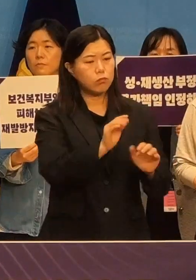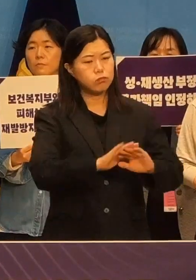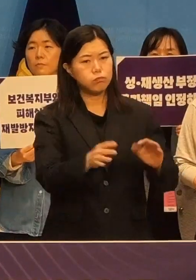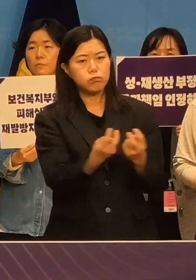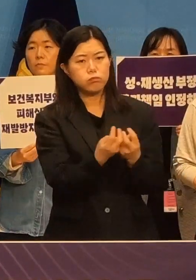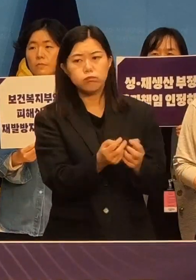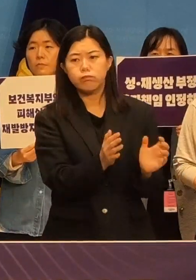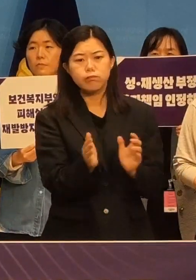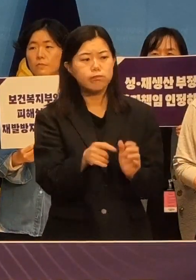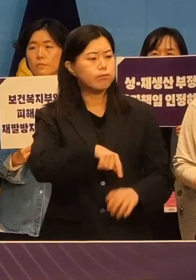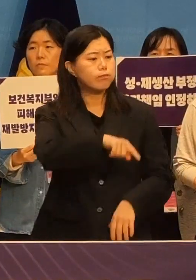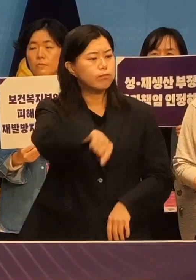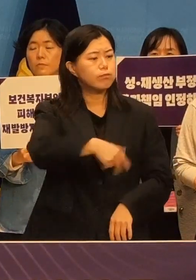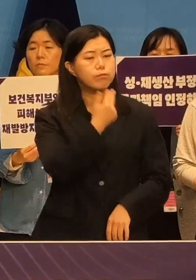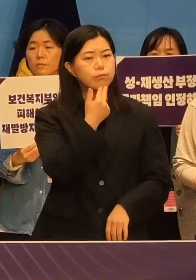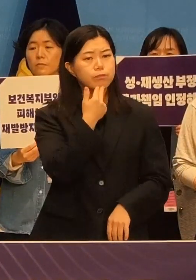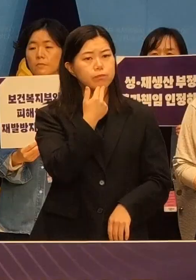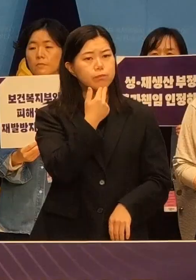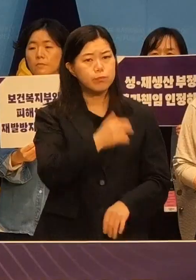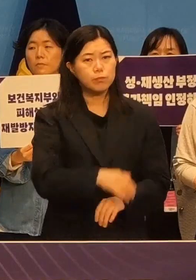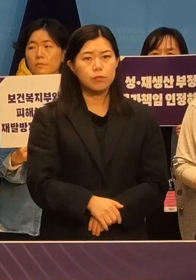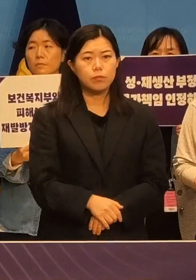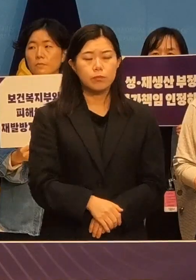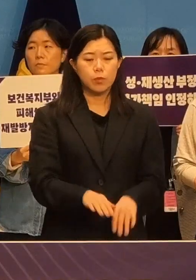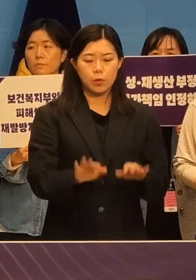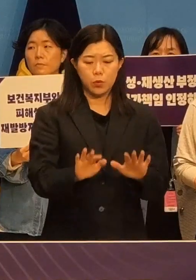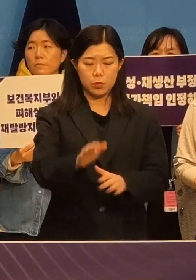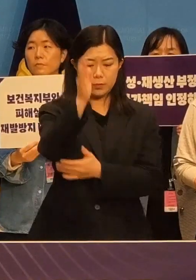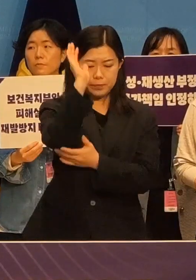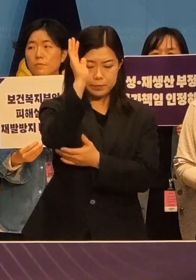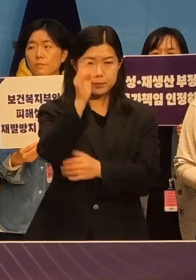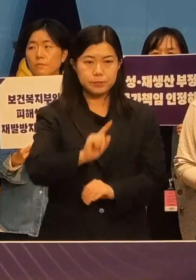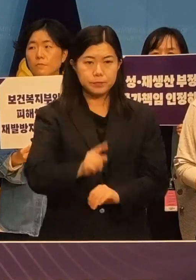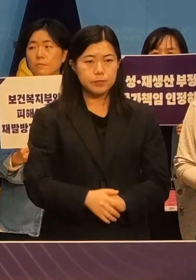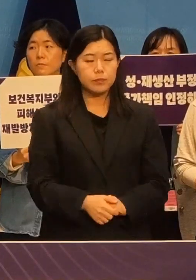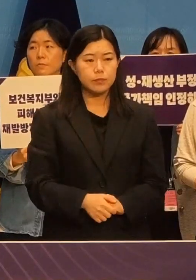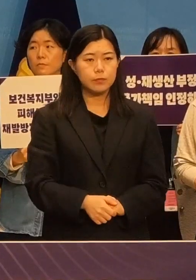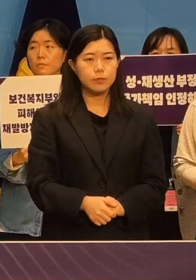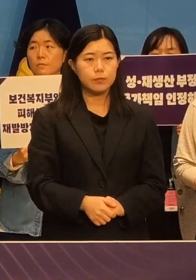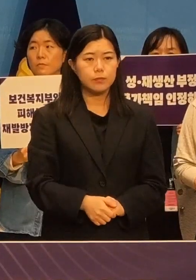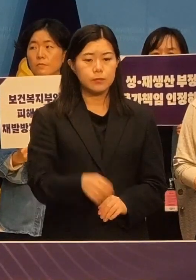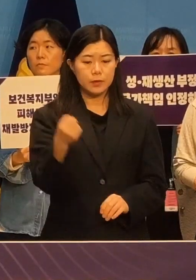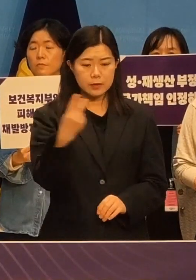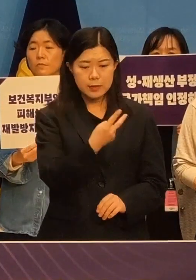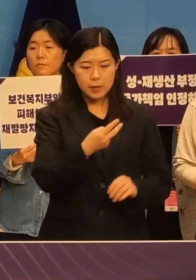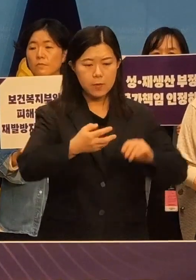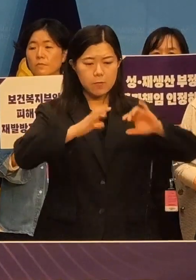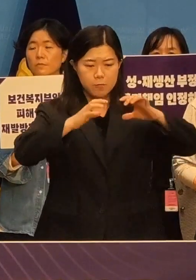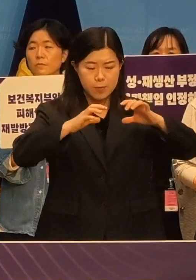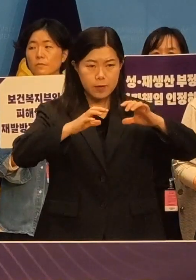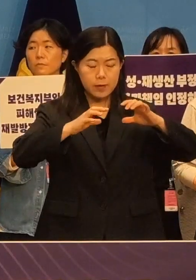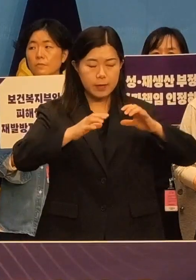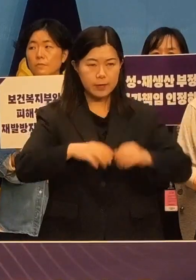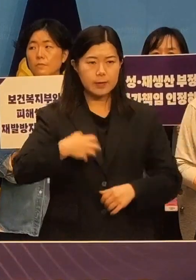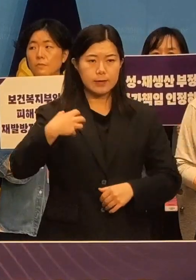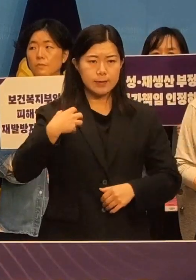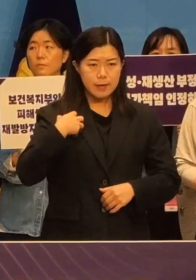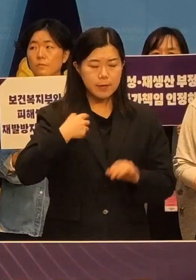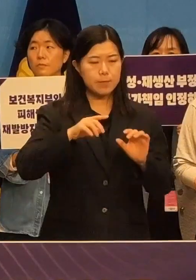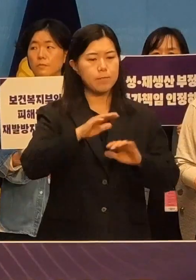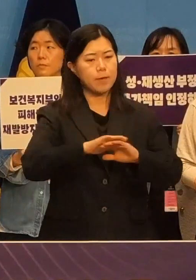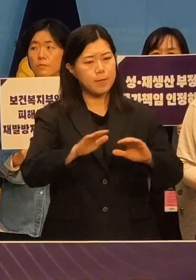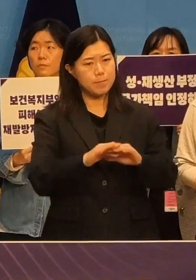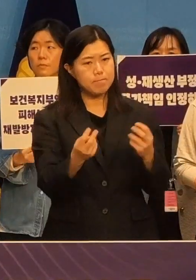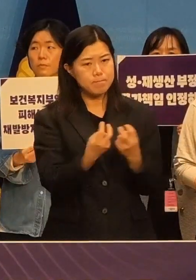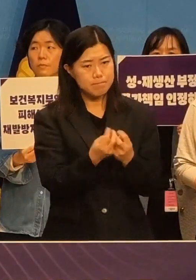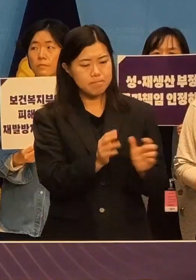여전히 미온적입니다. 오늘 이 기자회견은 다시 한번 국가의 책임 있는 대응을 촉구하기